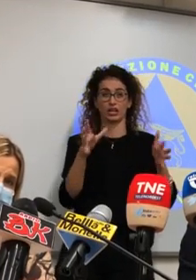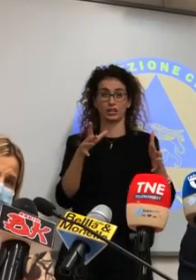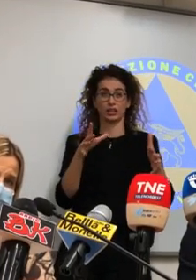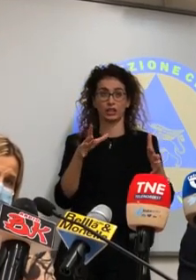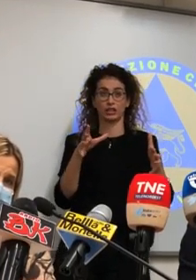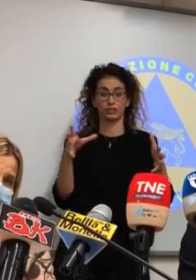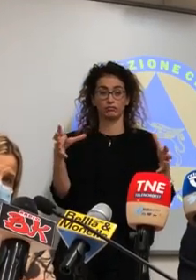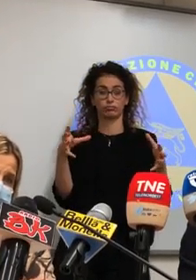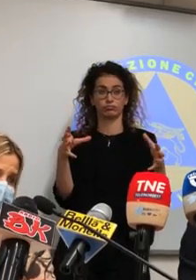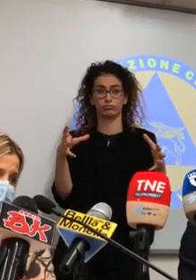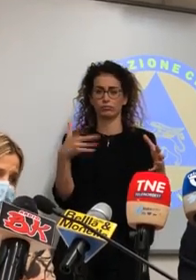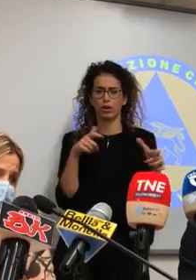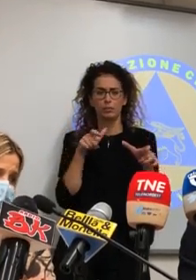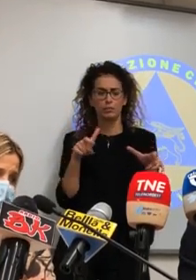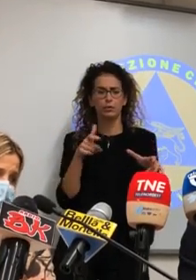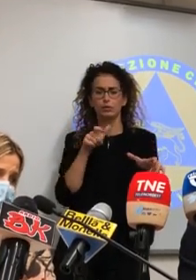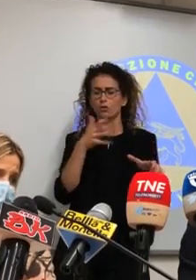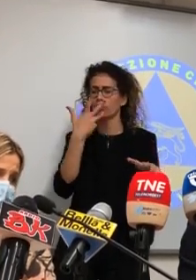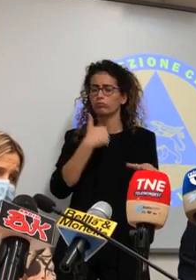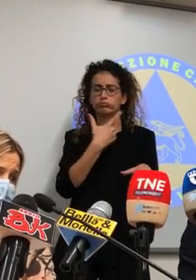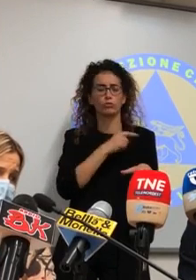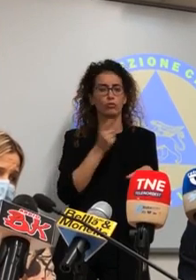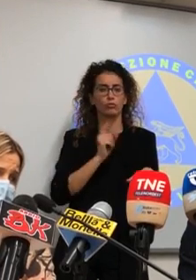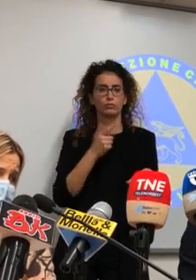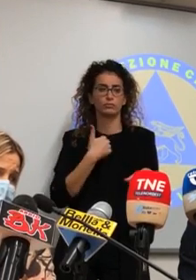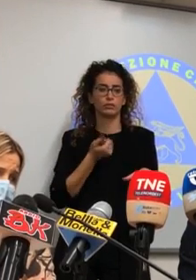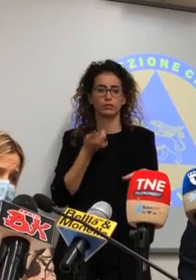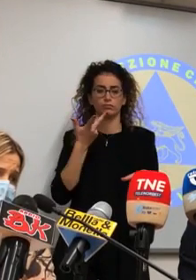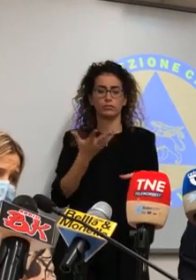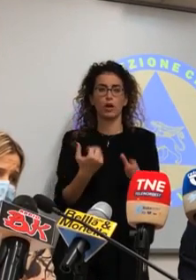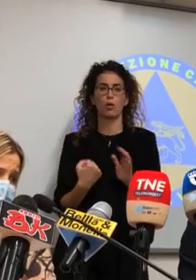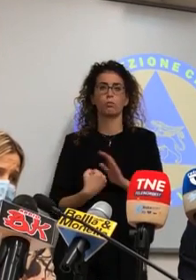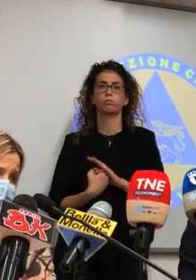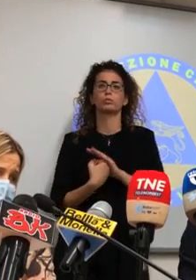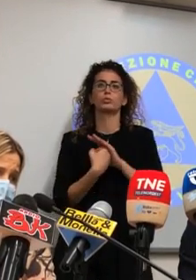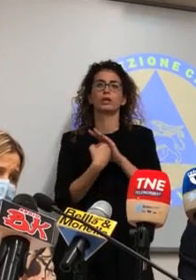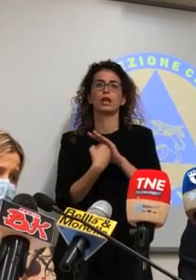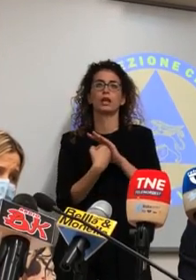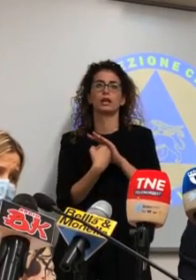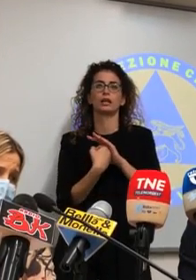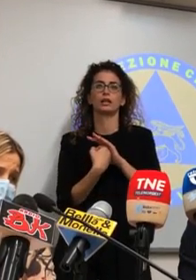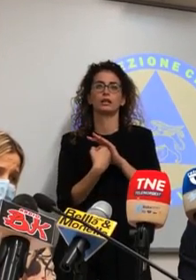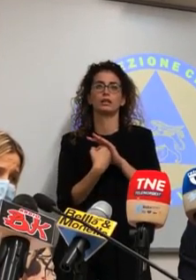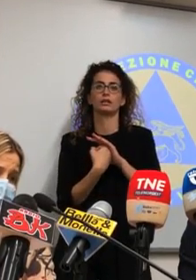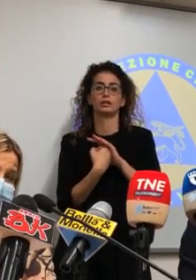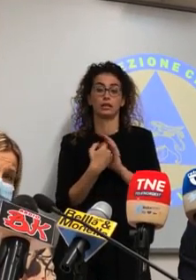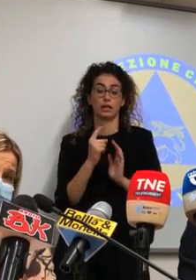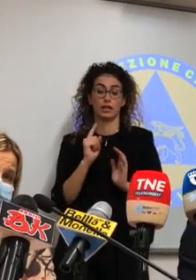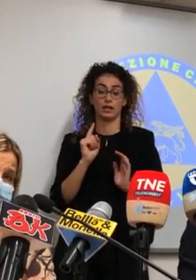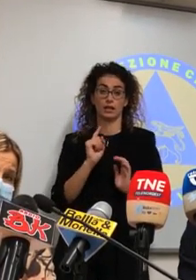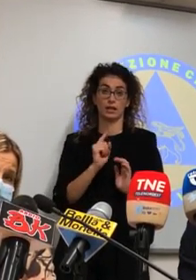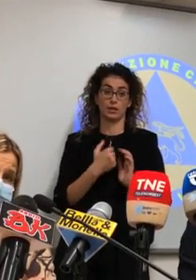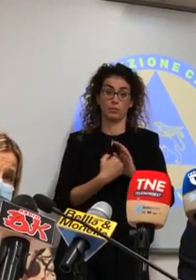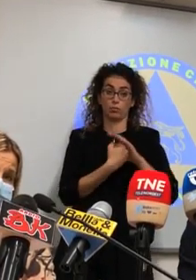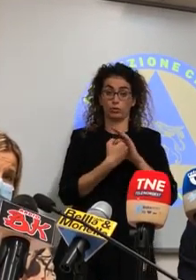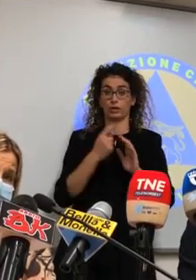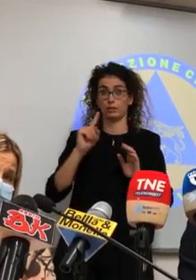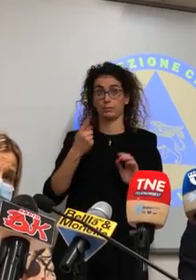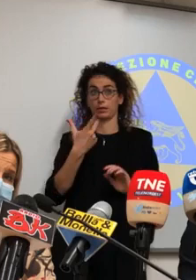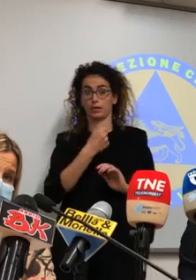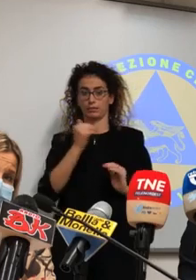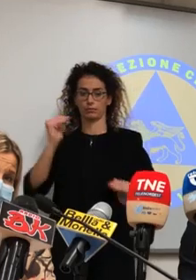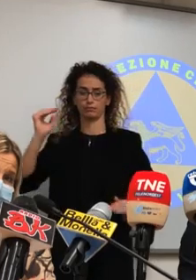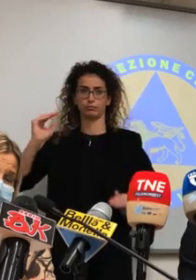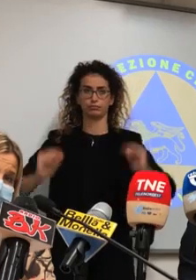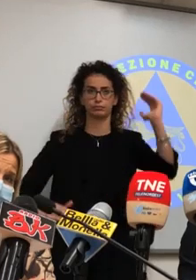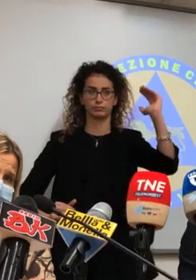che di fatto non si vuole vaccinare e basta vedere i dati, i booster hanno superato ampiamente le prime dosi.